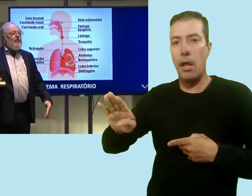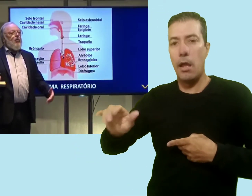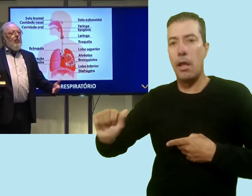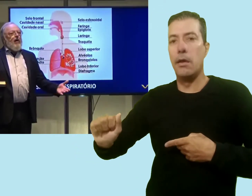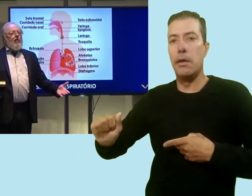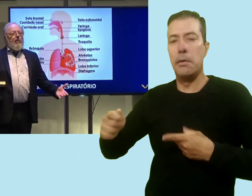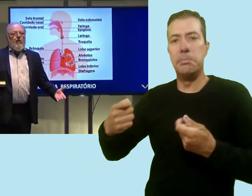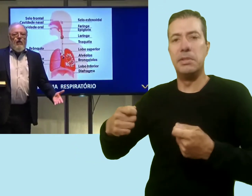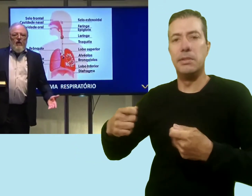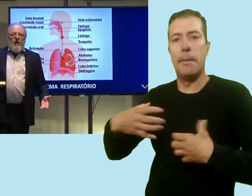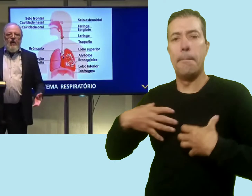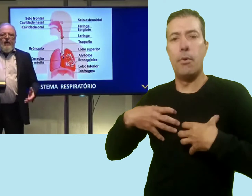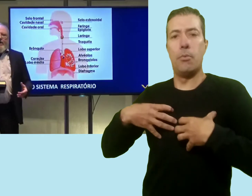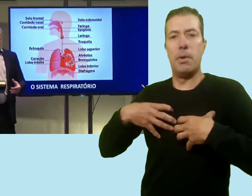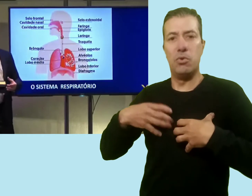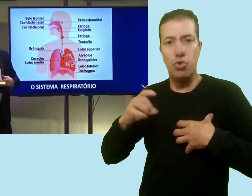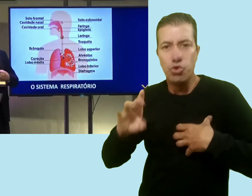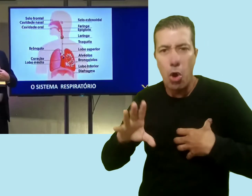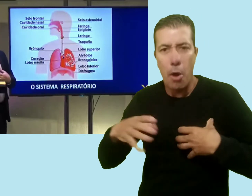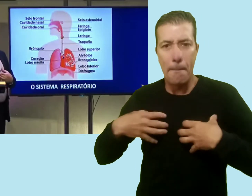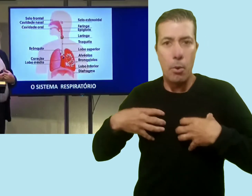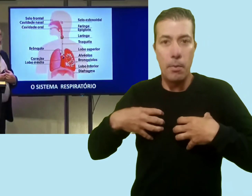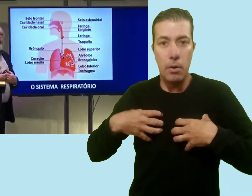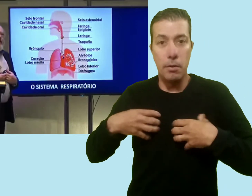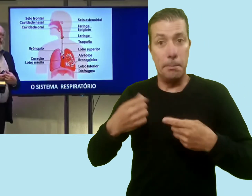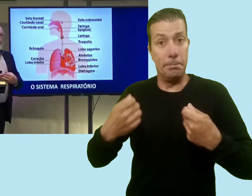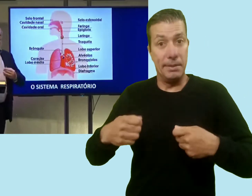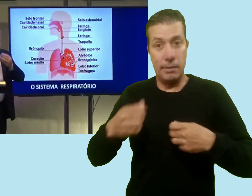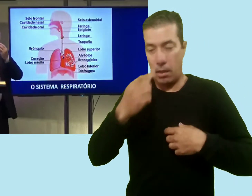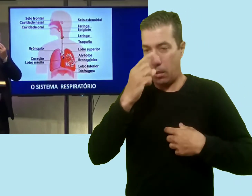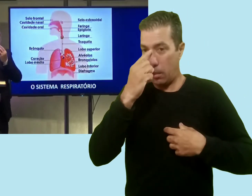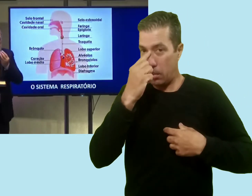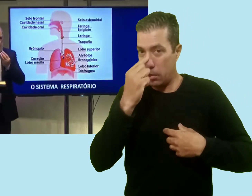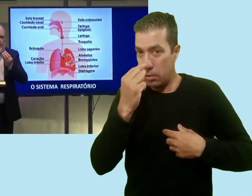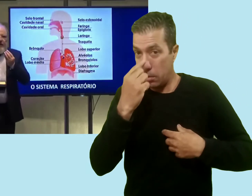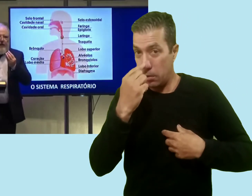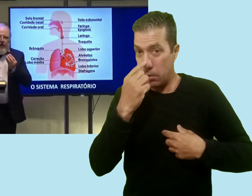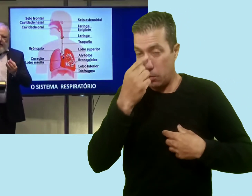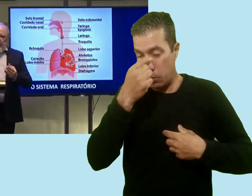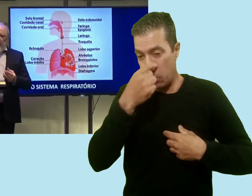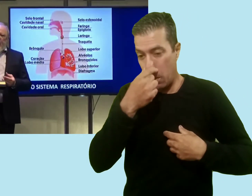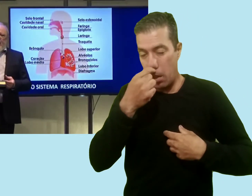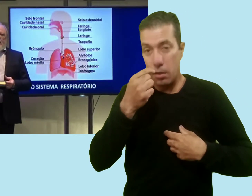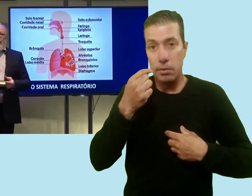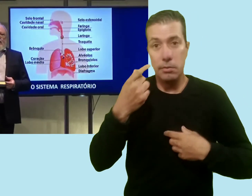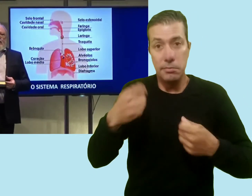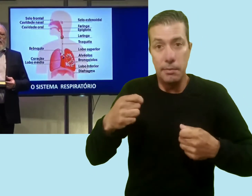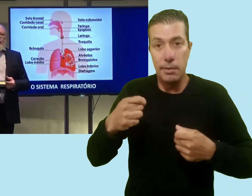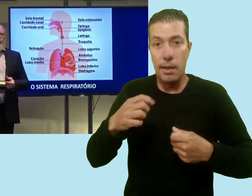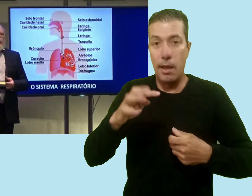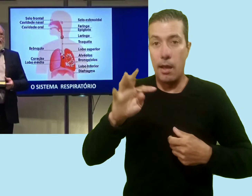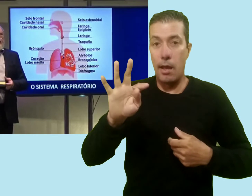Mas para ter pulmão, só o pulmão não adianta, precisa ter o nariz e a traqueia.